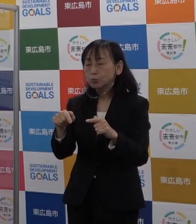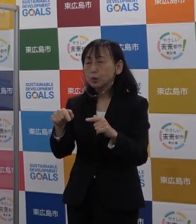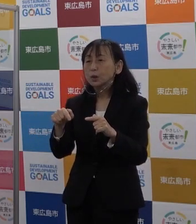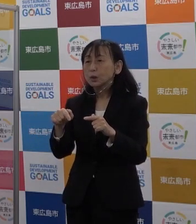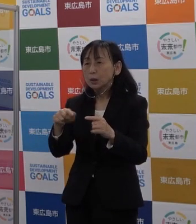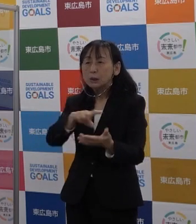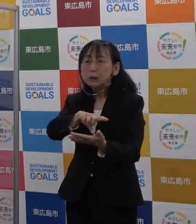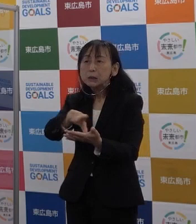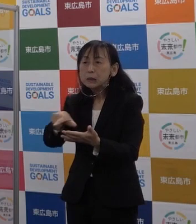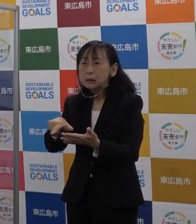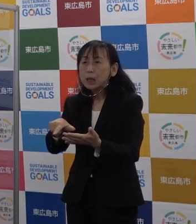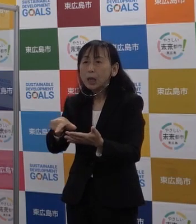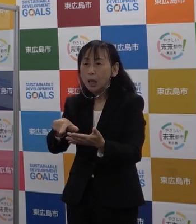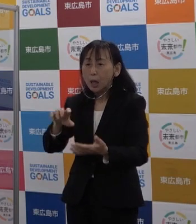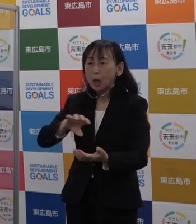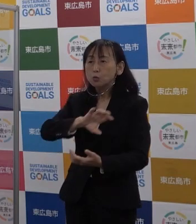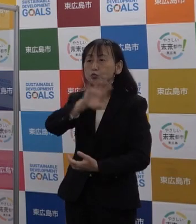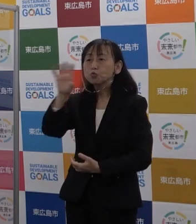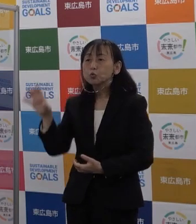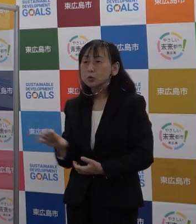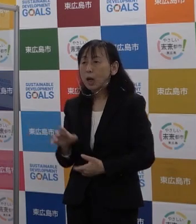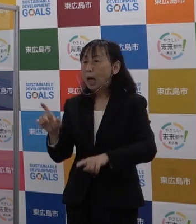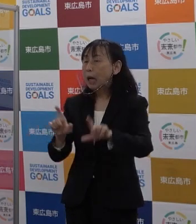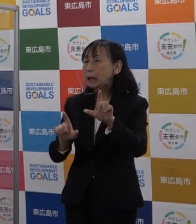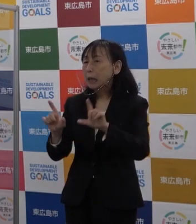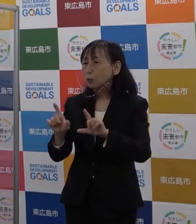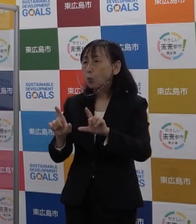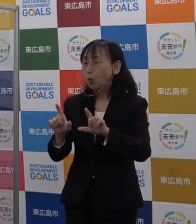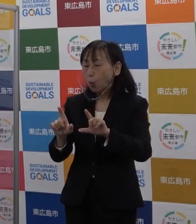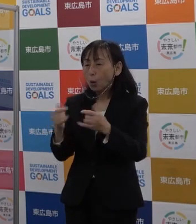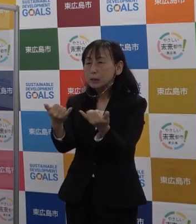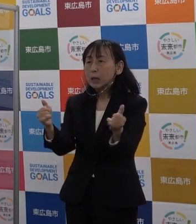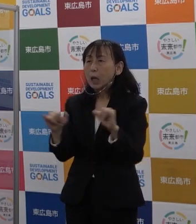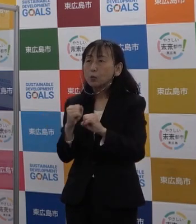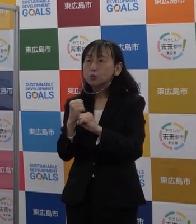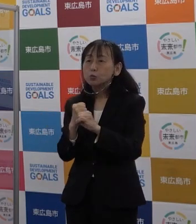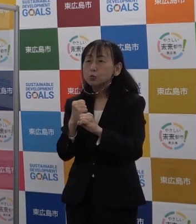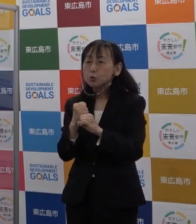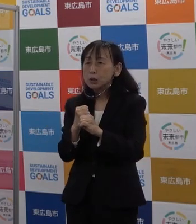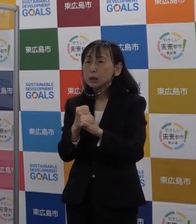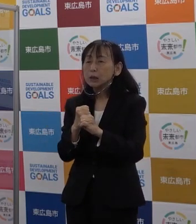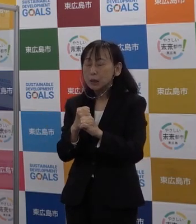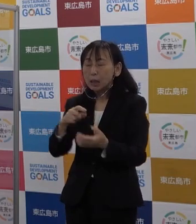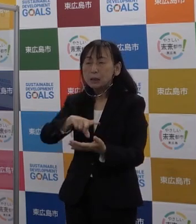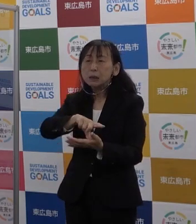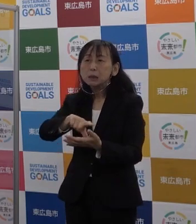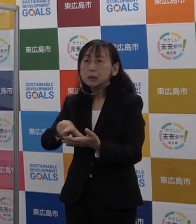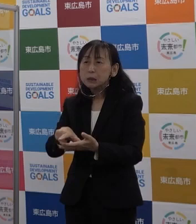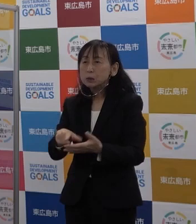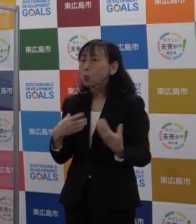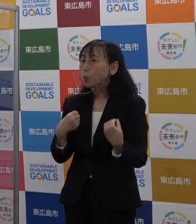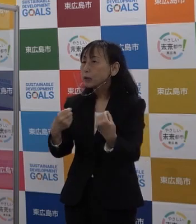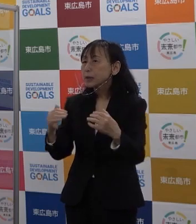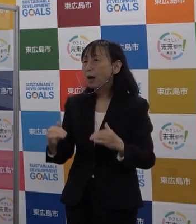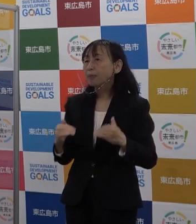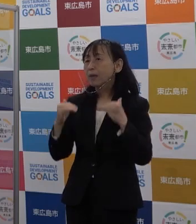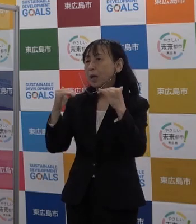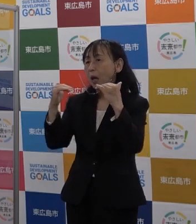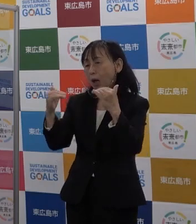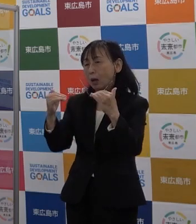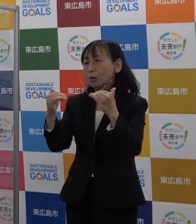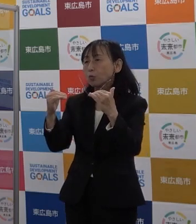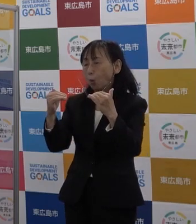作ることによって、地域の振興、あるいは維持、発展を図っていきたいというような取り組